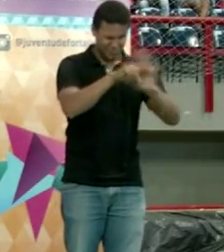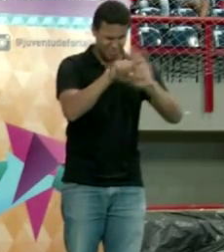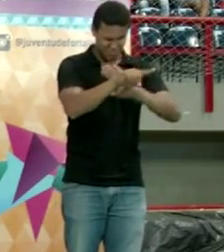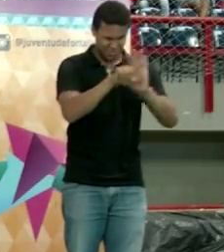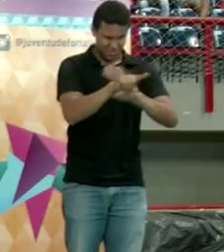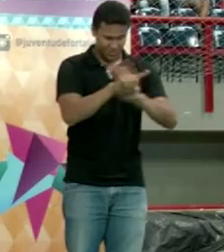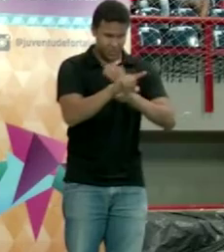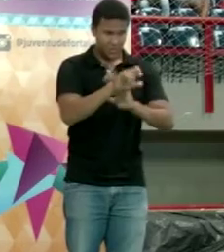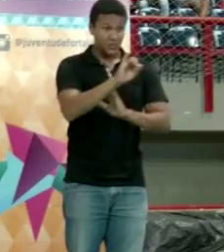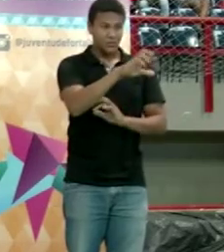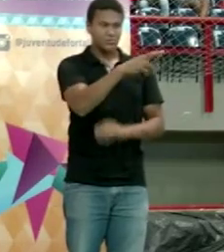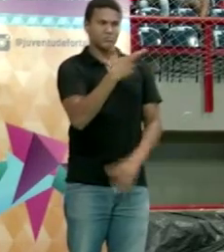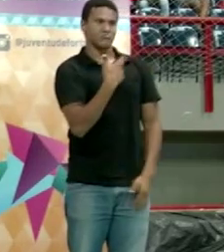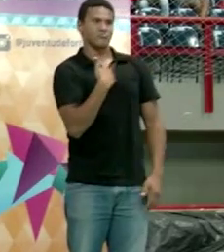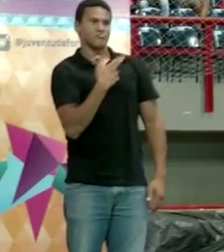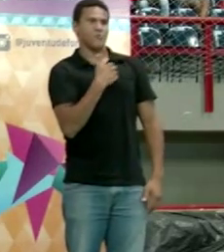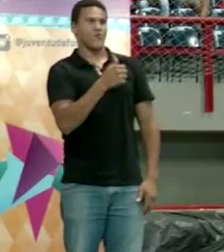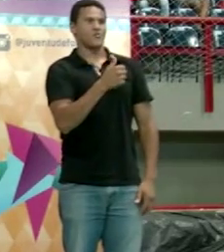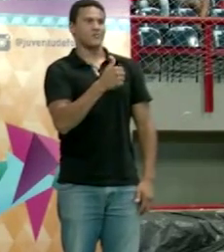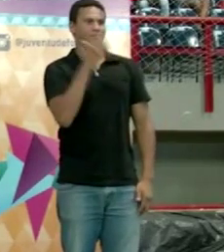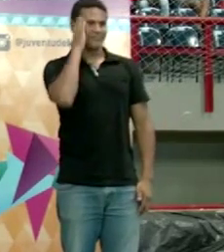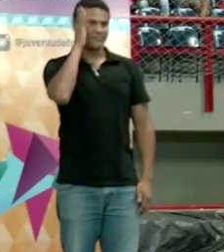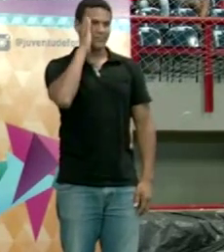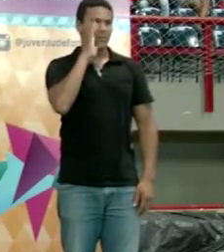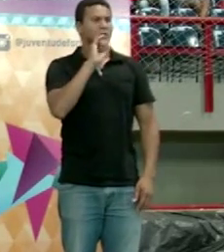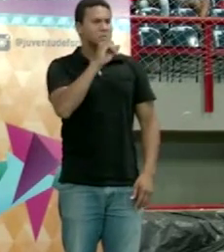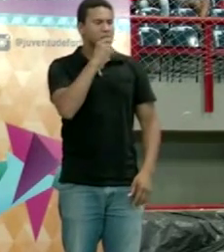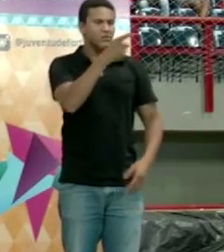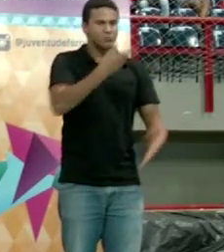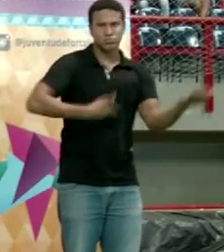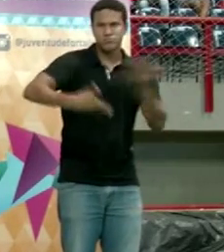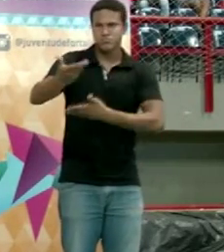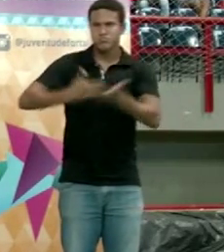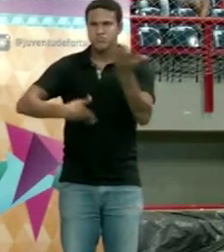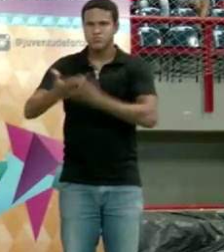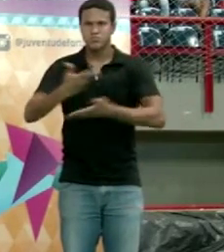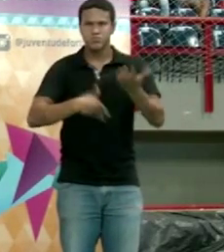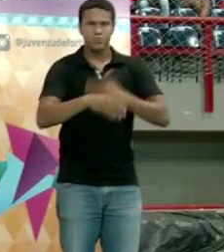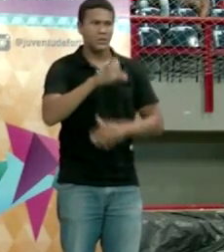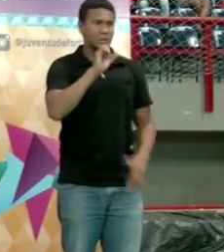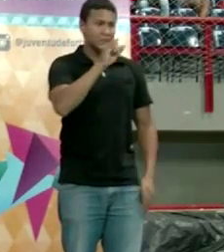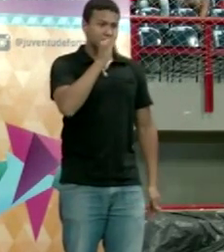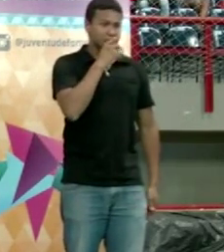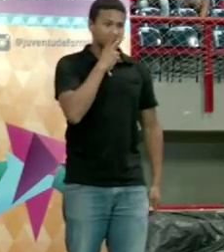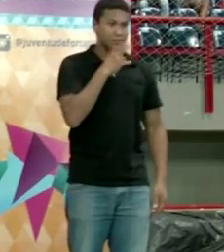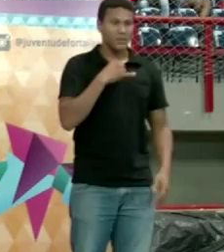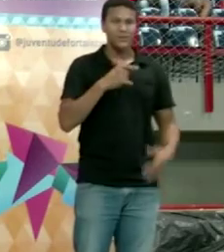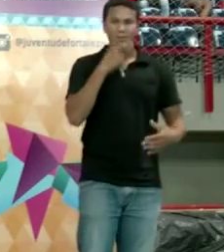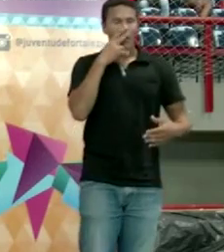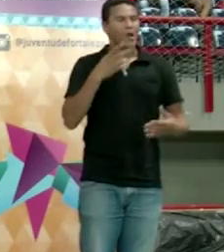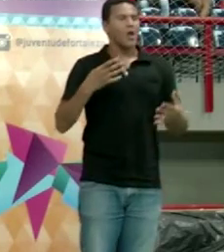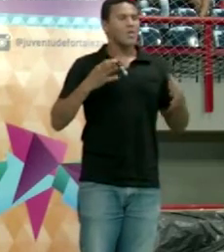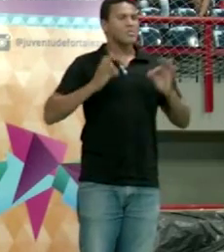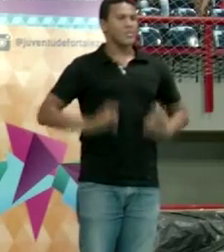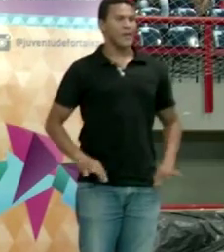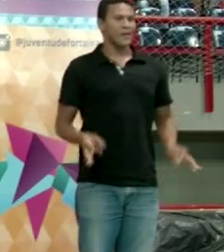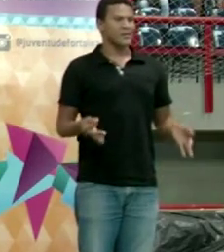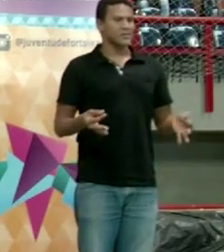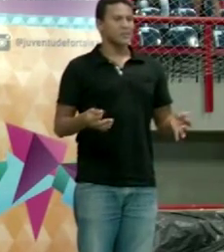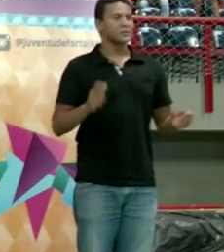aula, passa o cansaço, passa o frio, se duvidar até a liseira. Liseira,